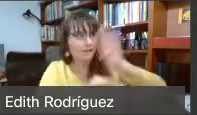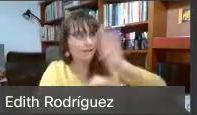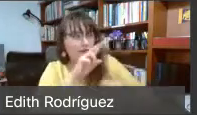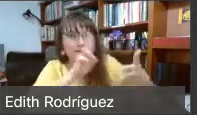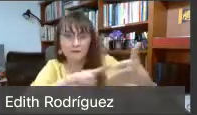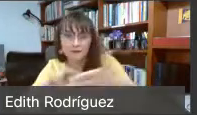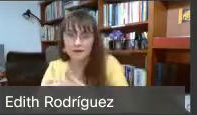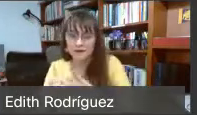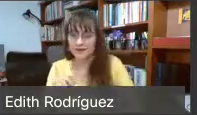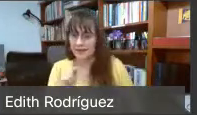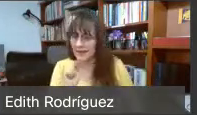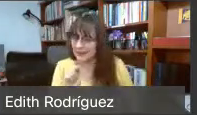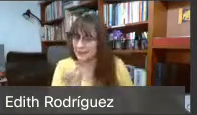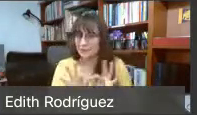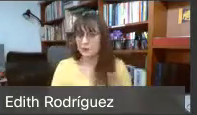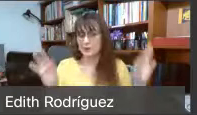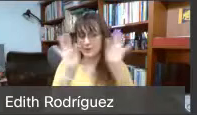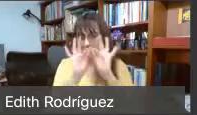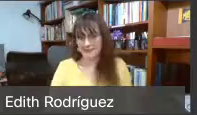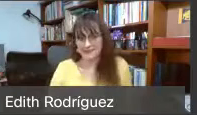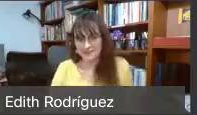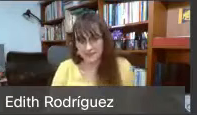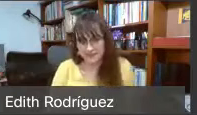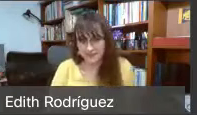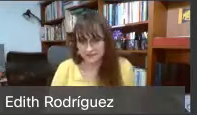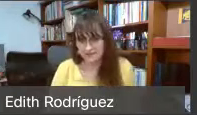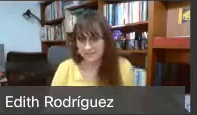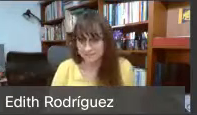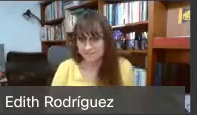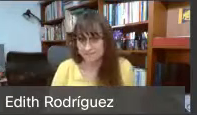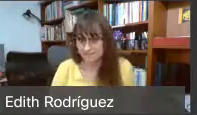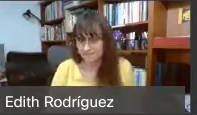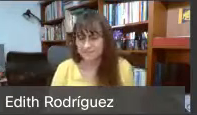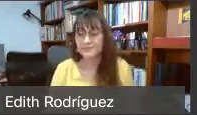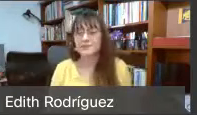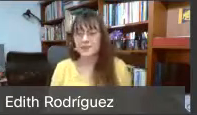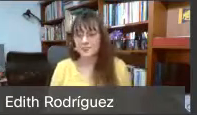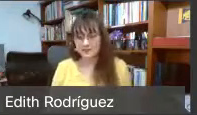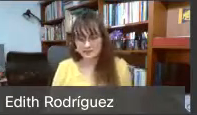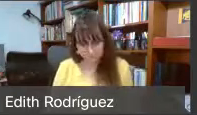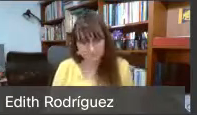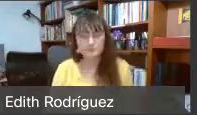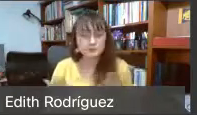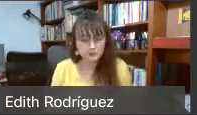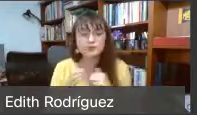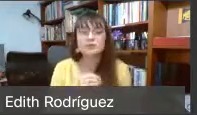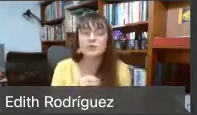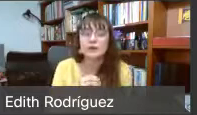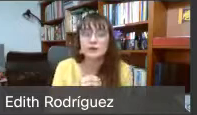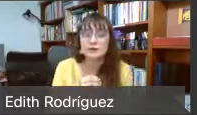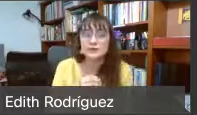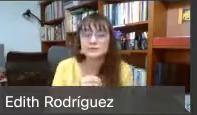mundo literario, sea en lengua de señas o sea en su segunda lengua como el español. Y esto es muy importante.